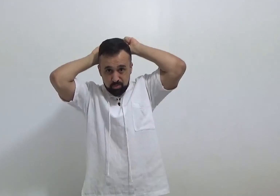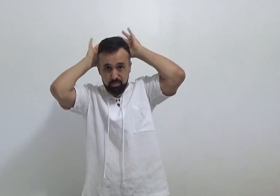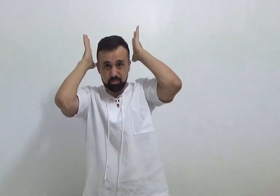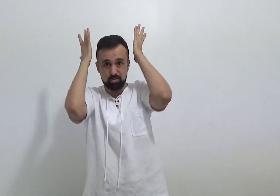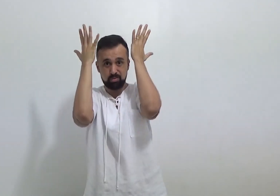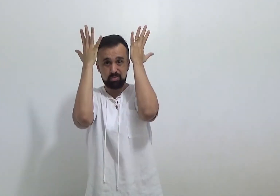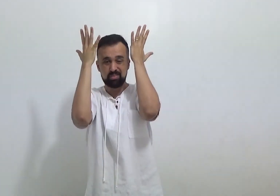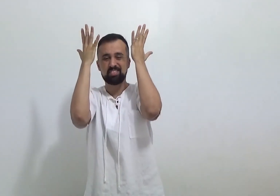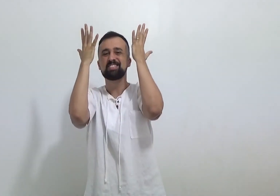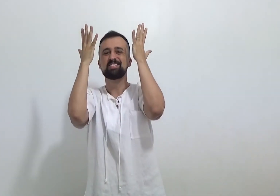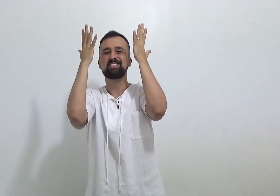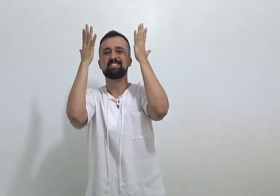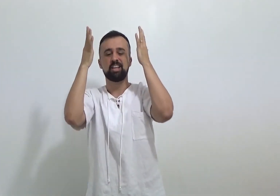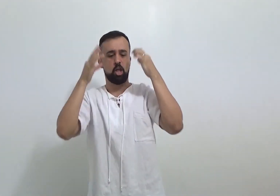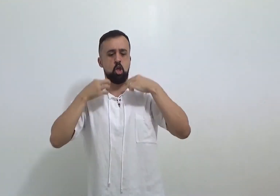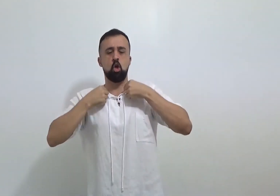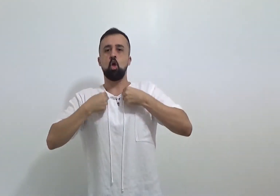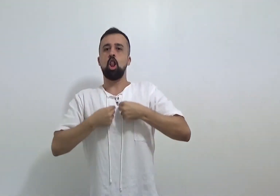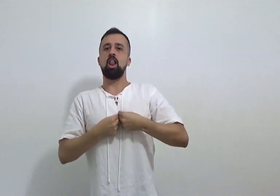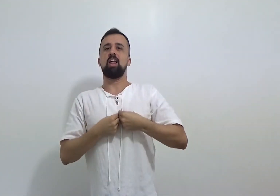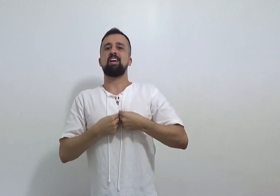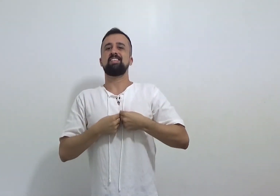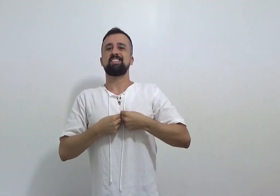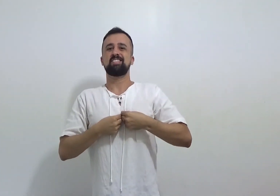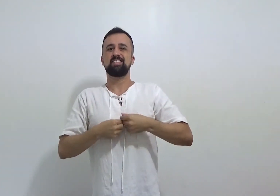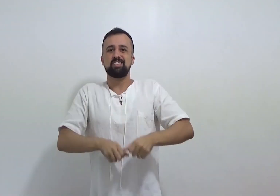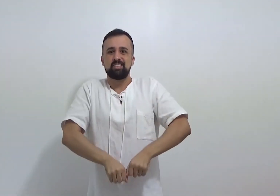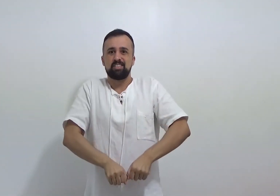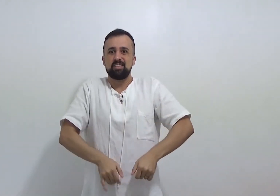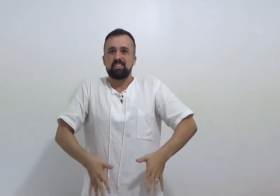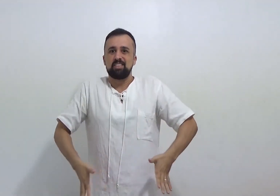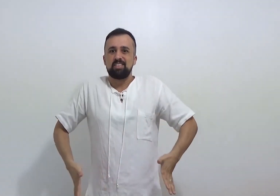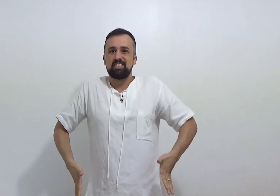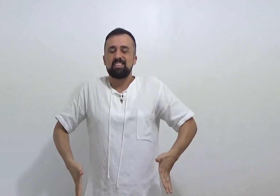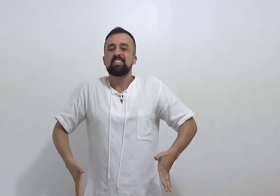como cocares, saiote, tangas, colares,